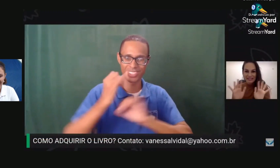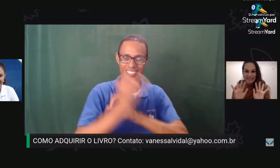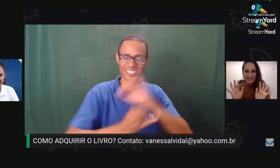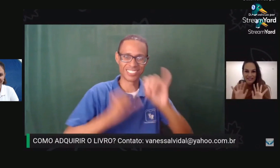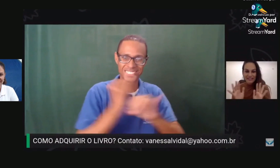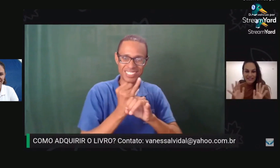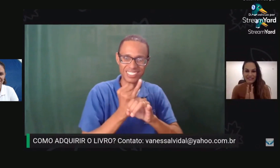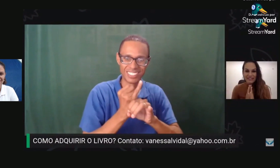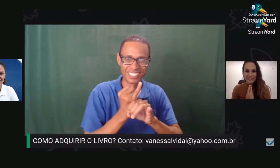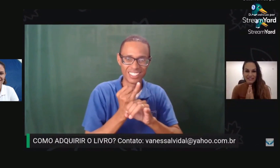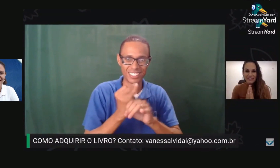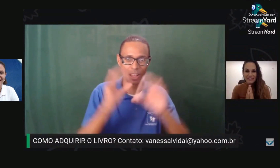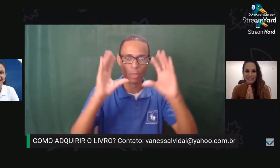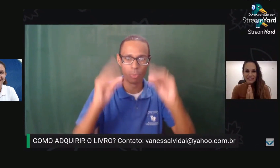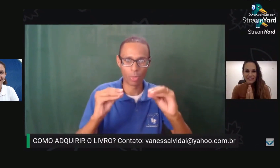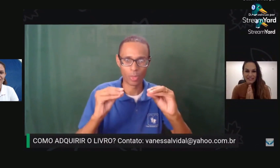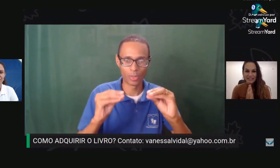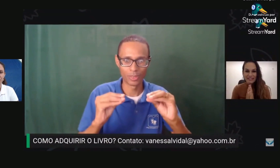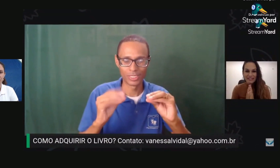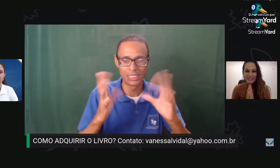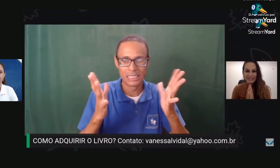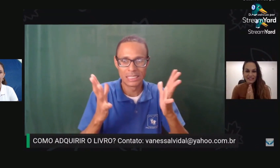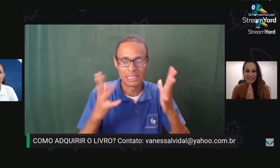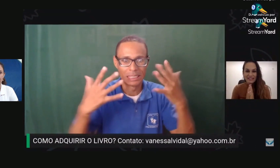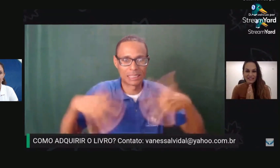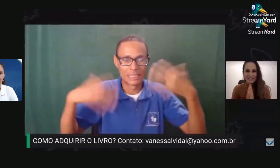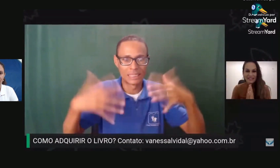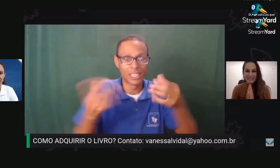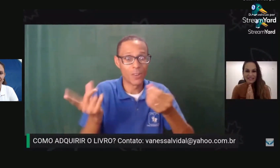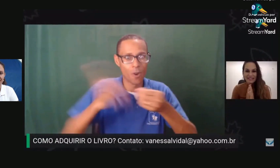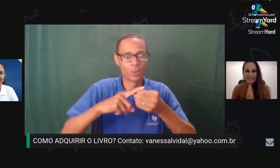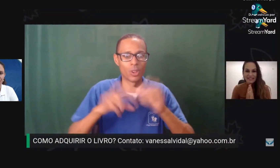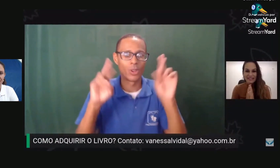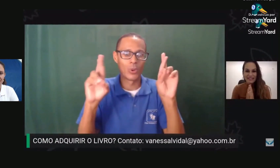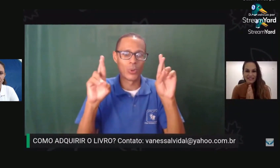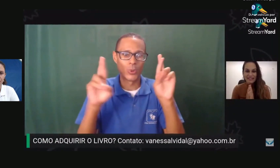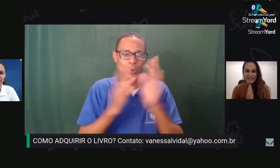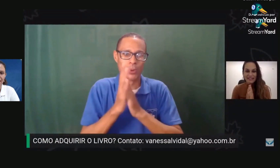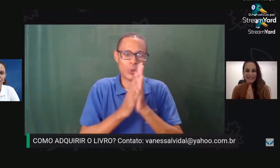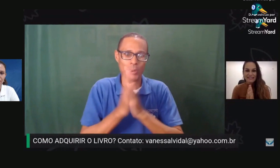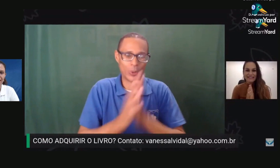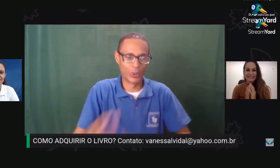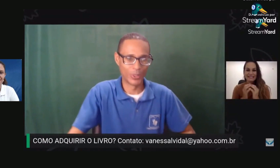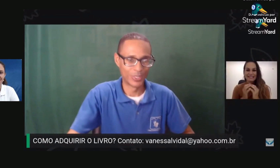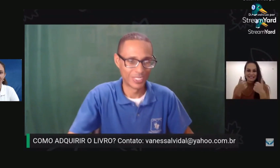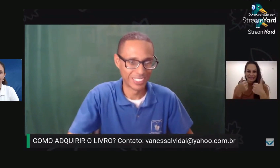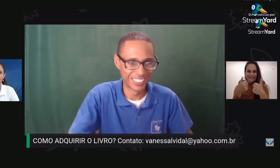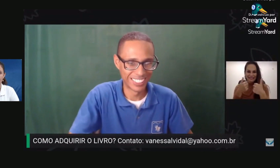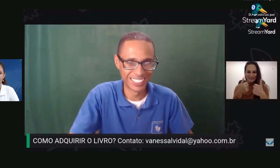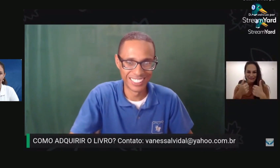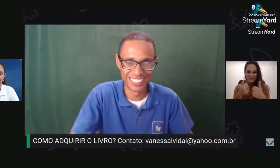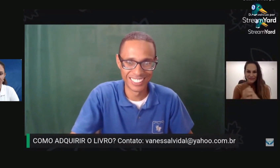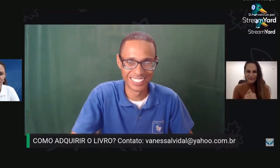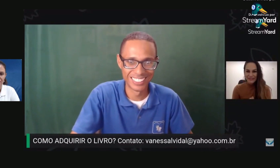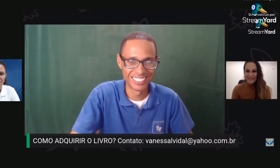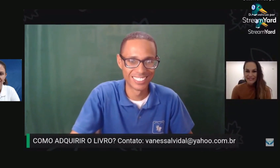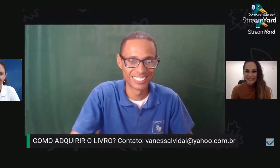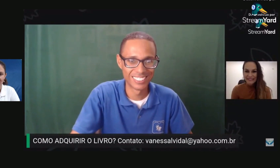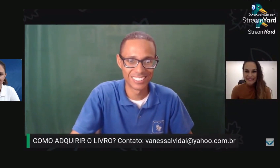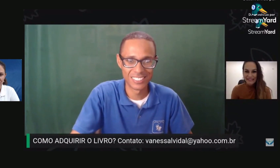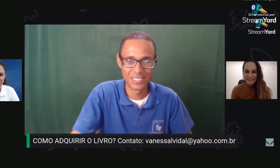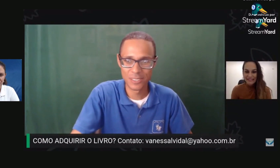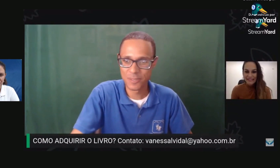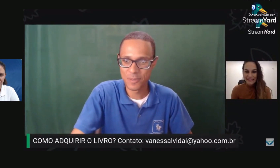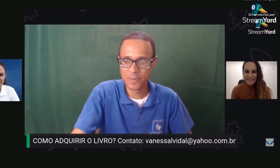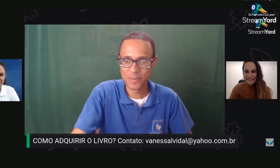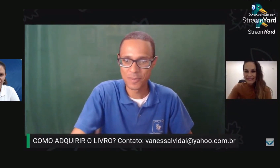Voltamos, voltamos. A internet deu um problema, uma falha, a conexão caiu. Graças a Deus, agora voltou, deu